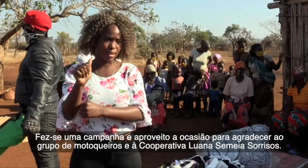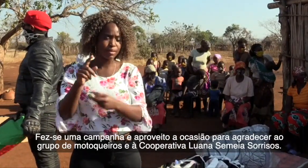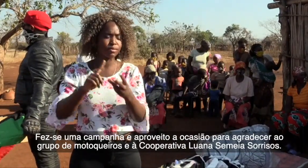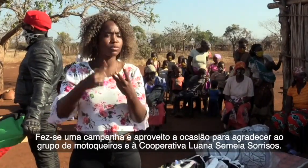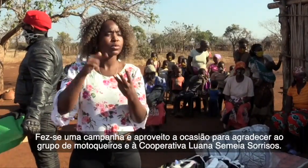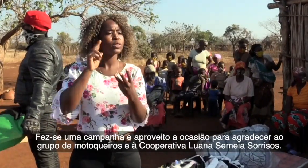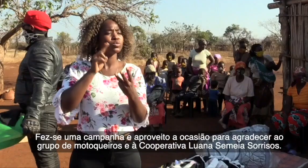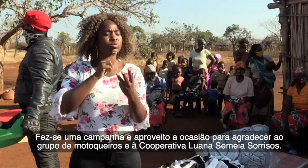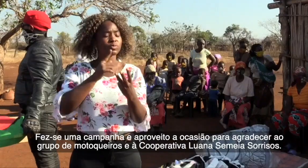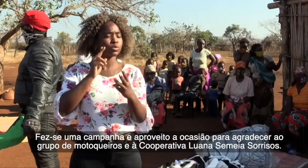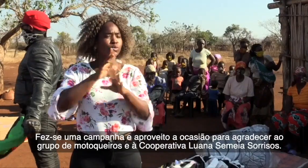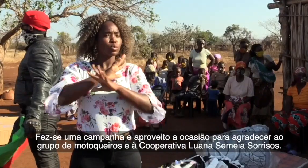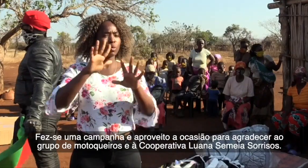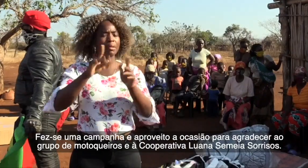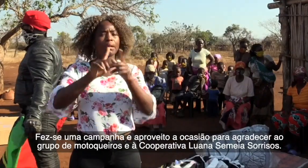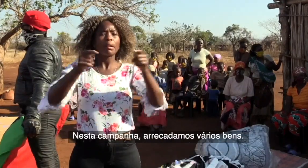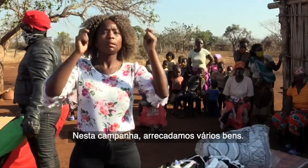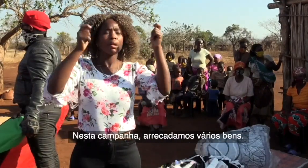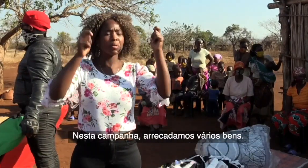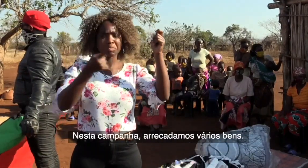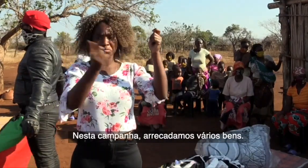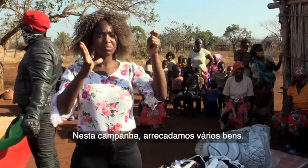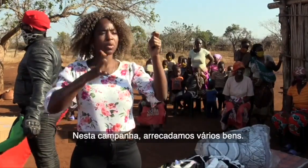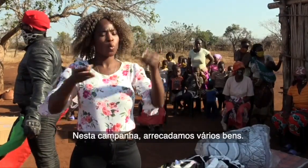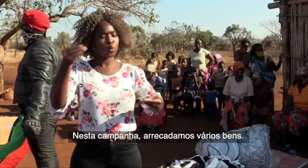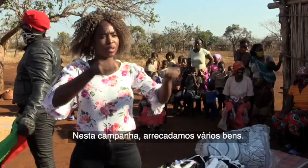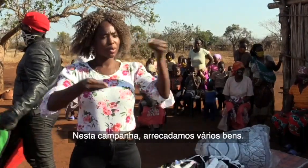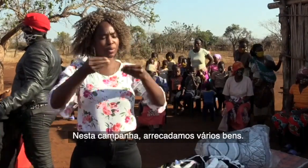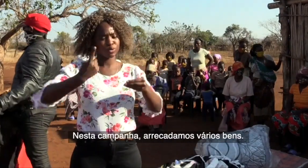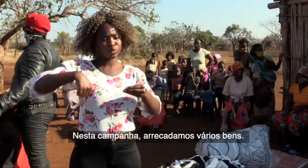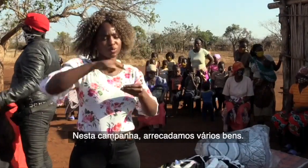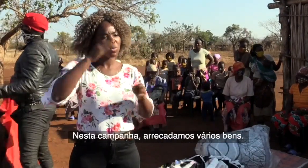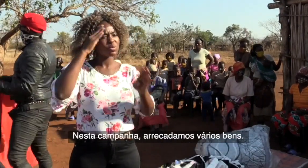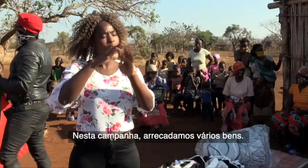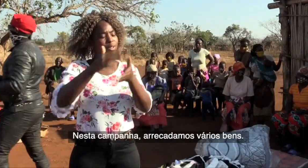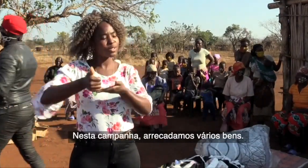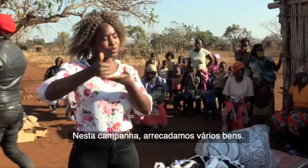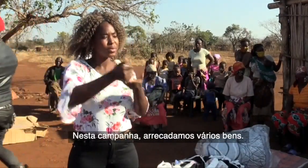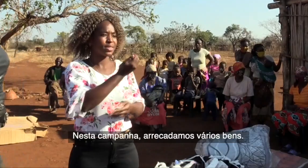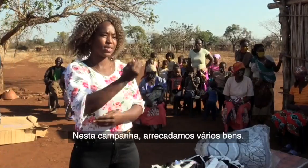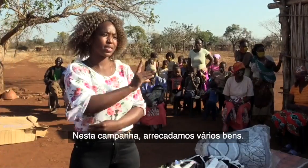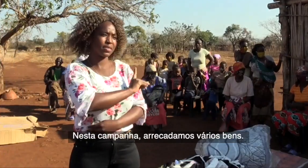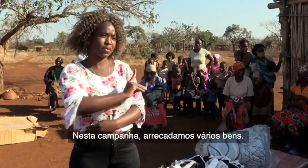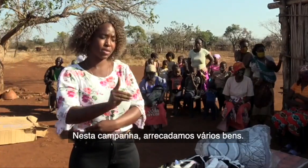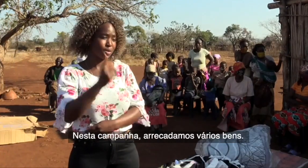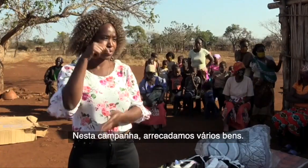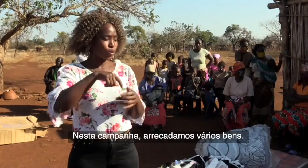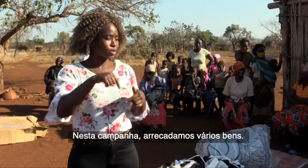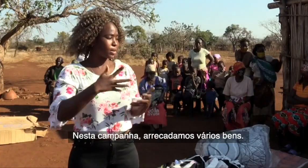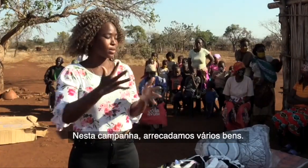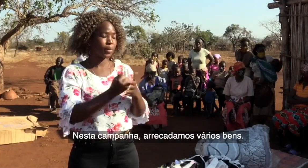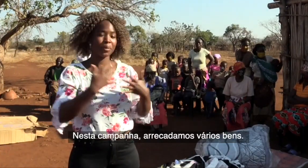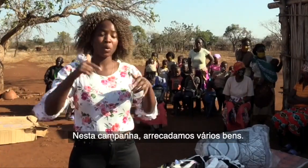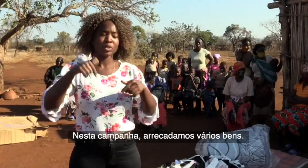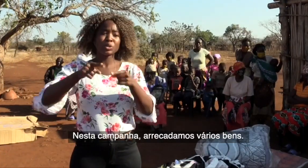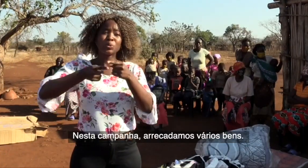e a associação Luana Semeia Sorrisos e dizer que nesta campanha que tivemos, na companhia deles, como a TV surdo também esteve